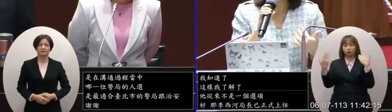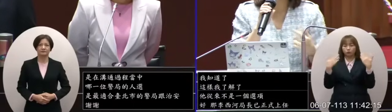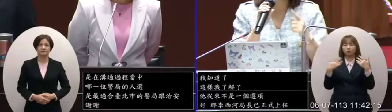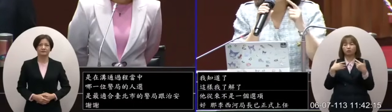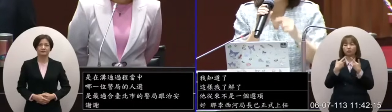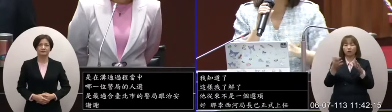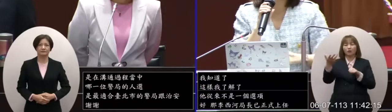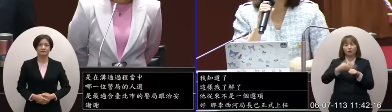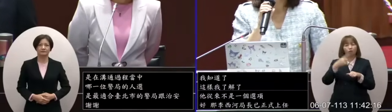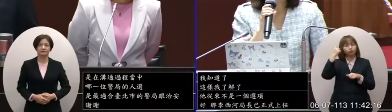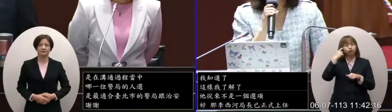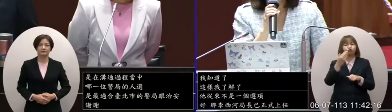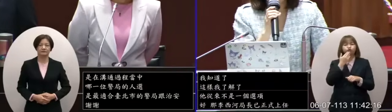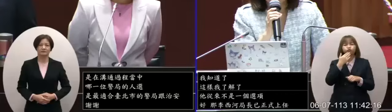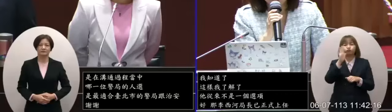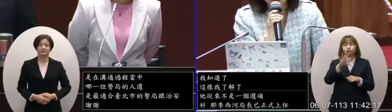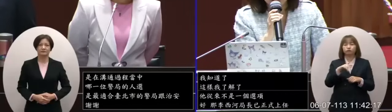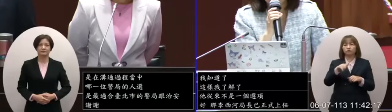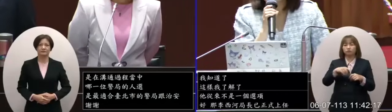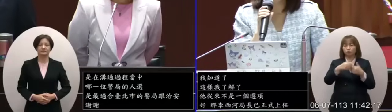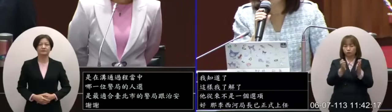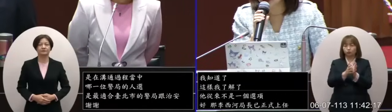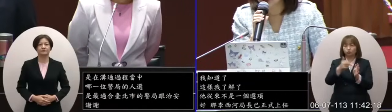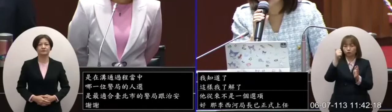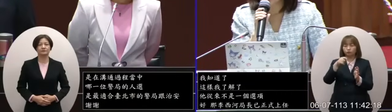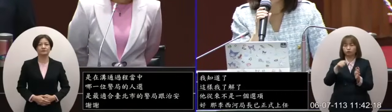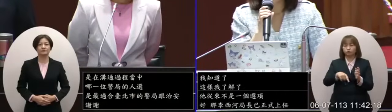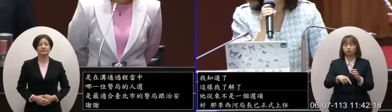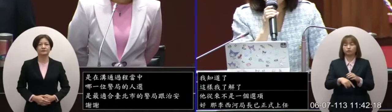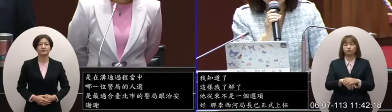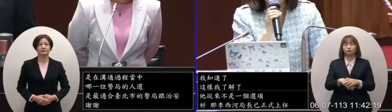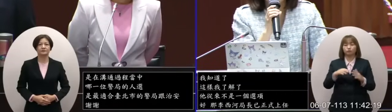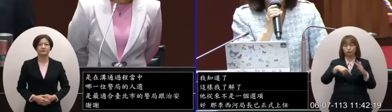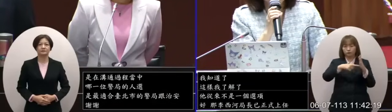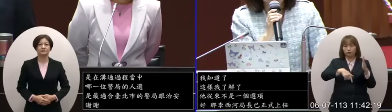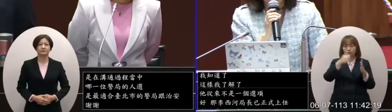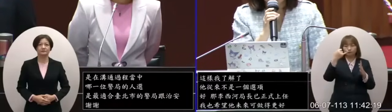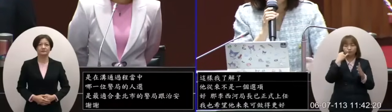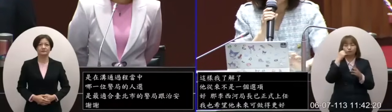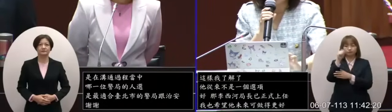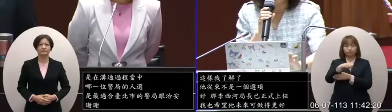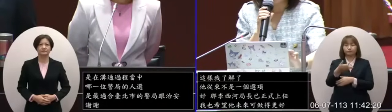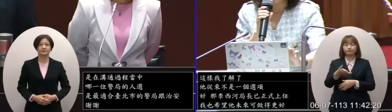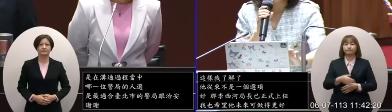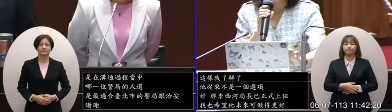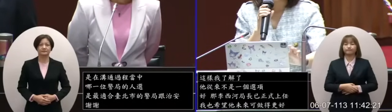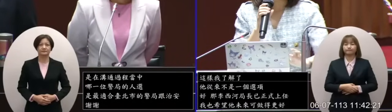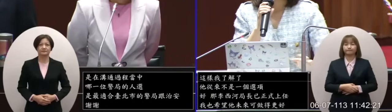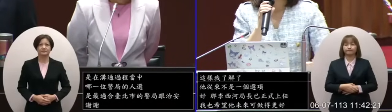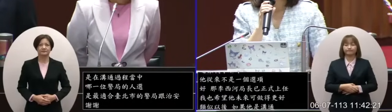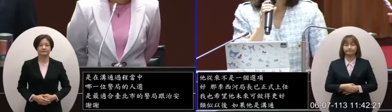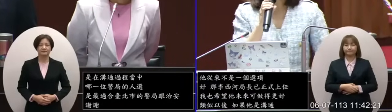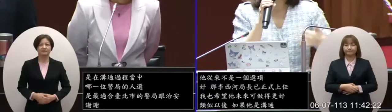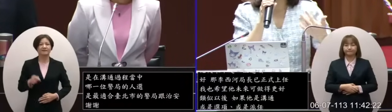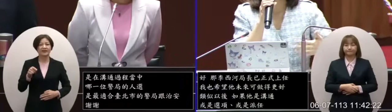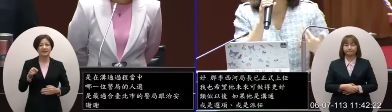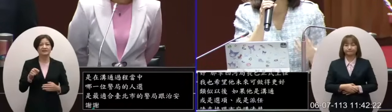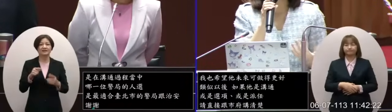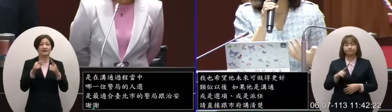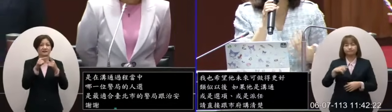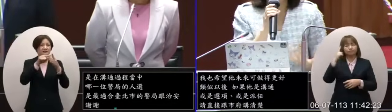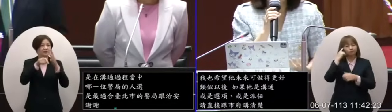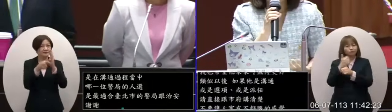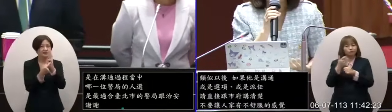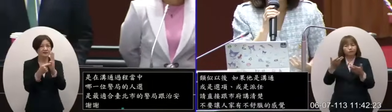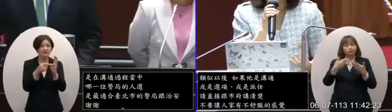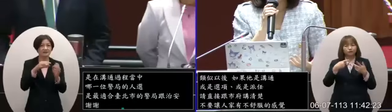家有不舒服的感觉。不晓得我们部长，我们的这个院长可以承诺吗？ 这个人事的安排， 考虑人